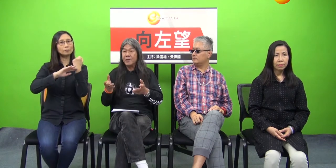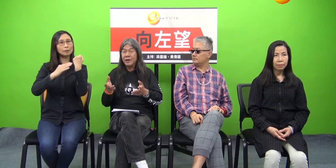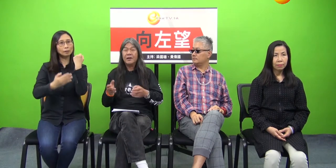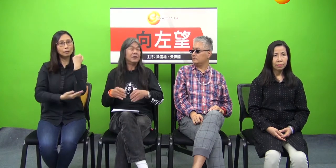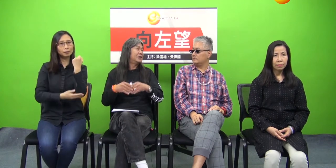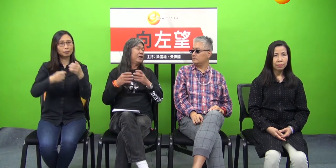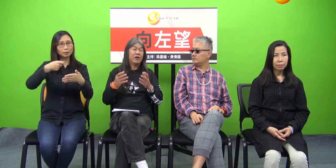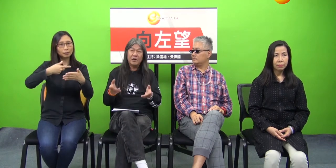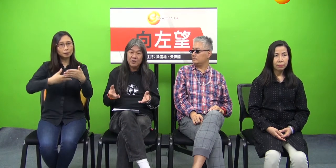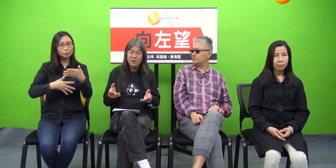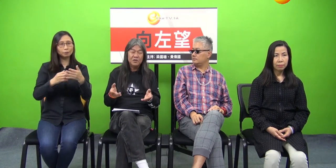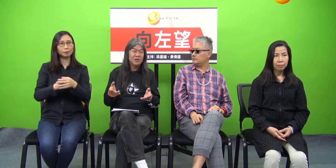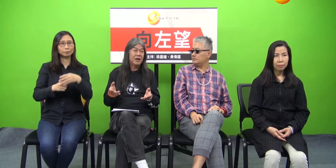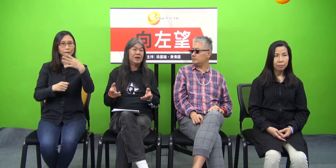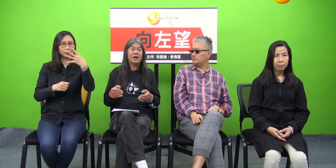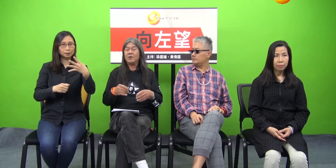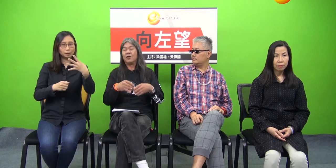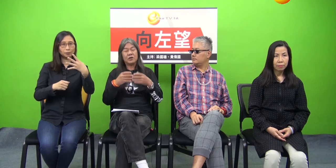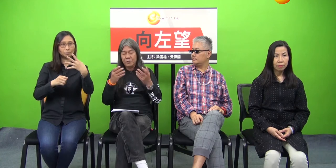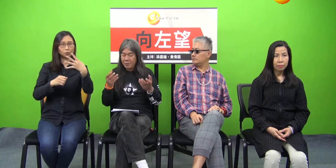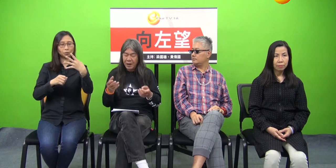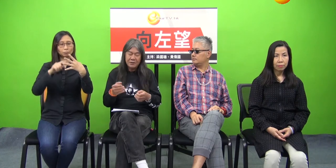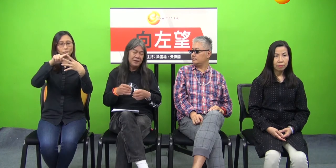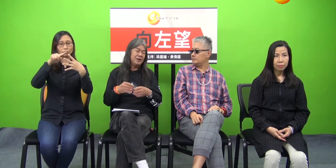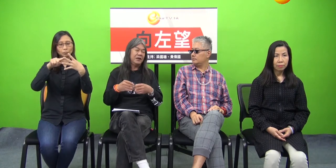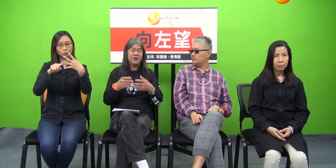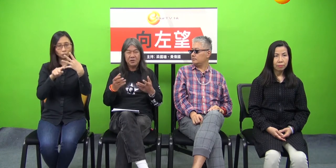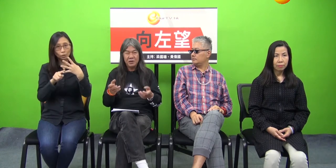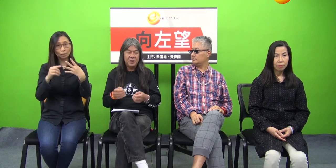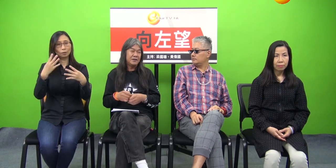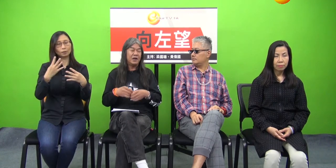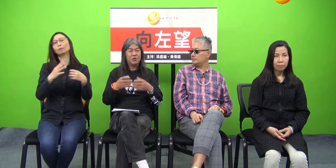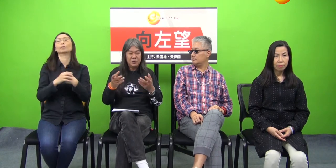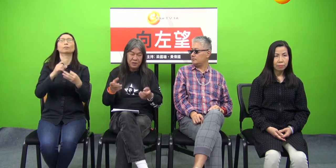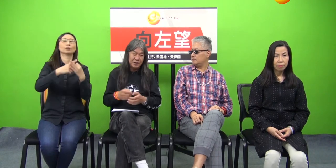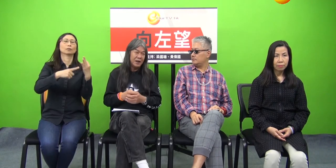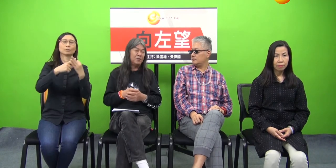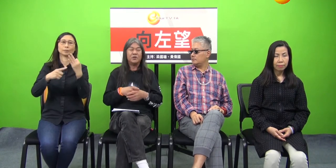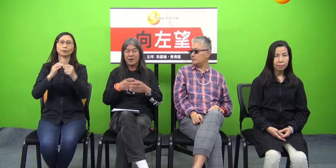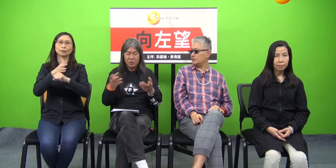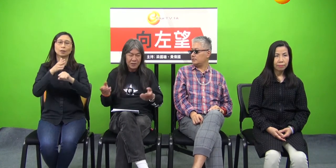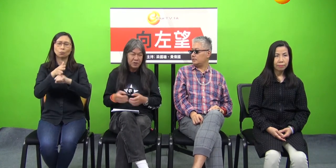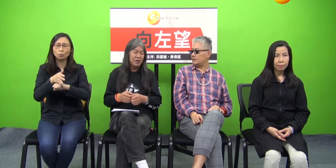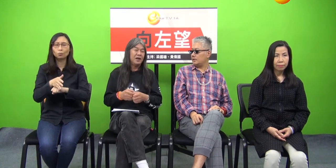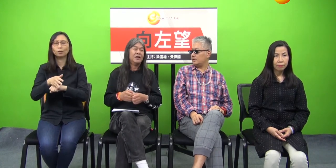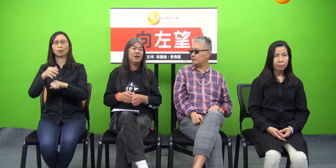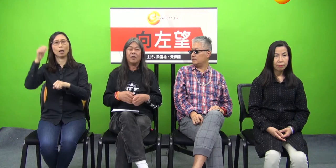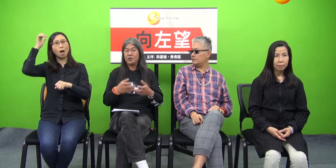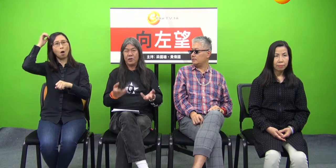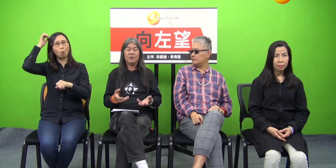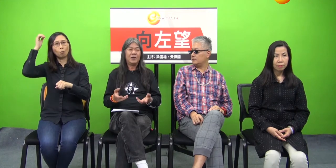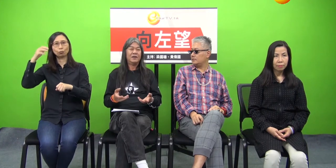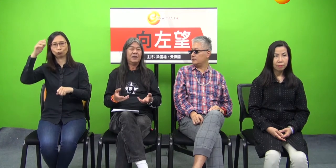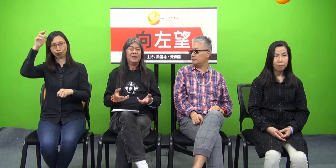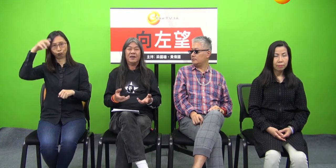寫咩咧？就四項基本原則。咁又講咗咩？馬克思列寧主義啊、社會主義啊、毛澤東思想啊，講到最